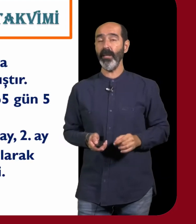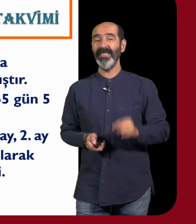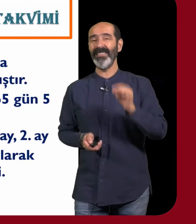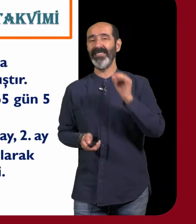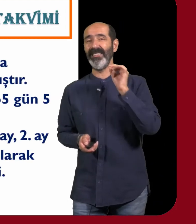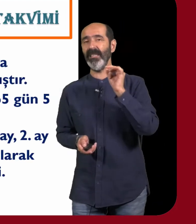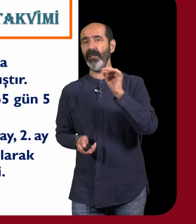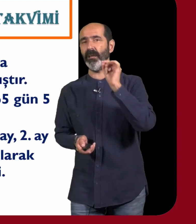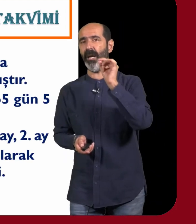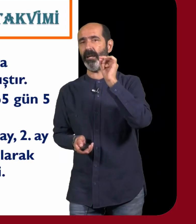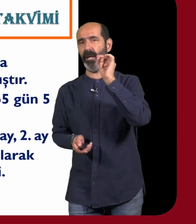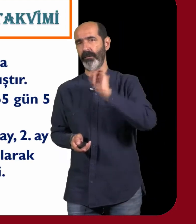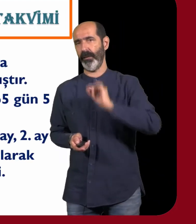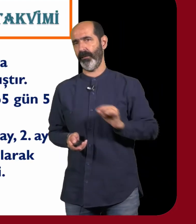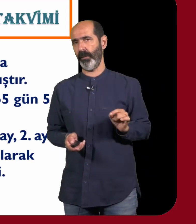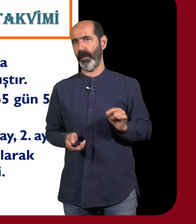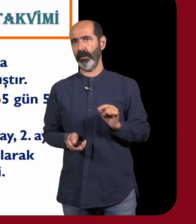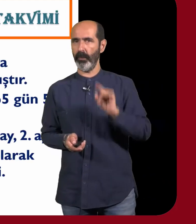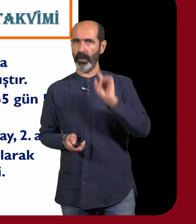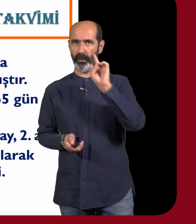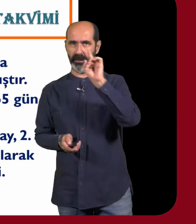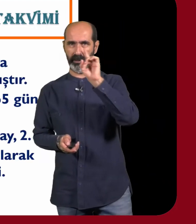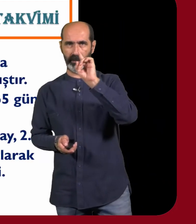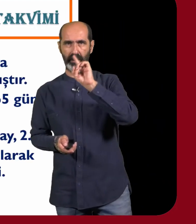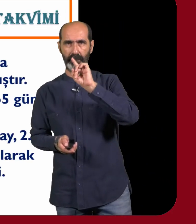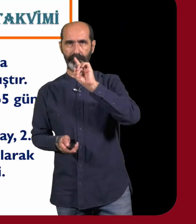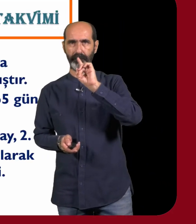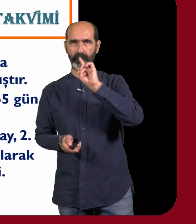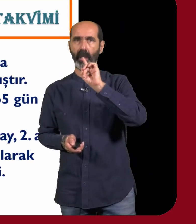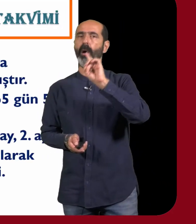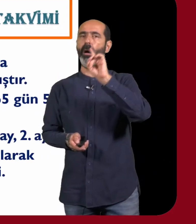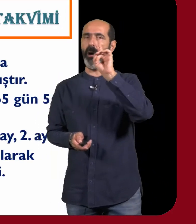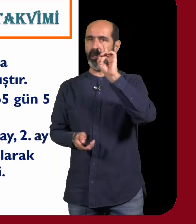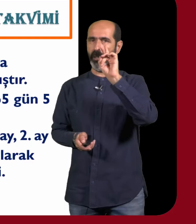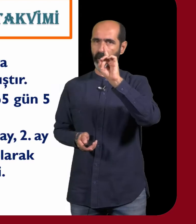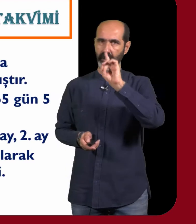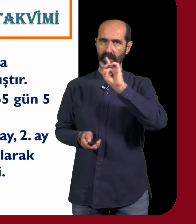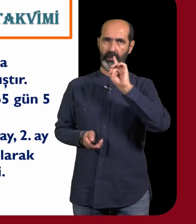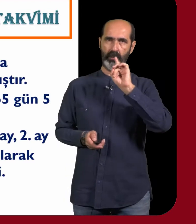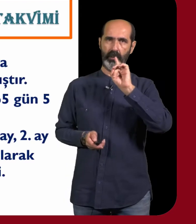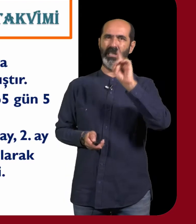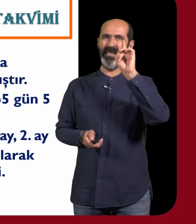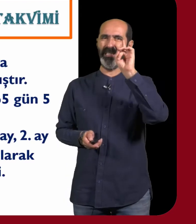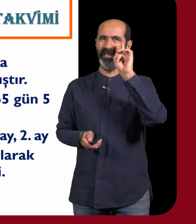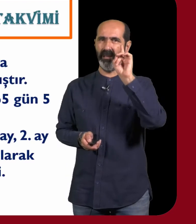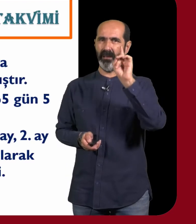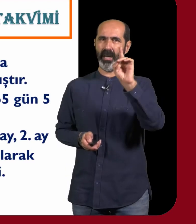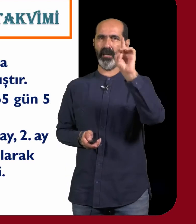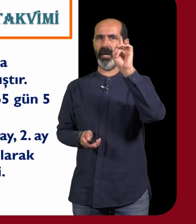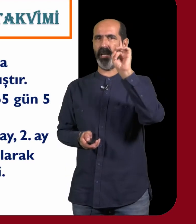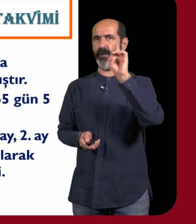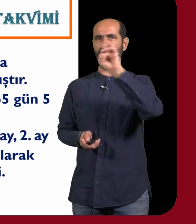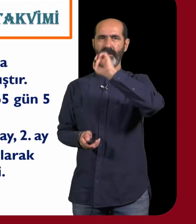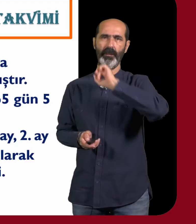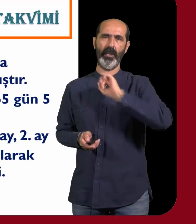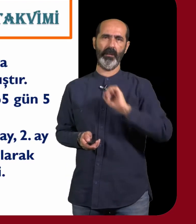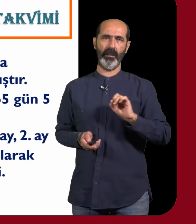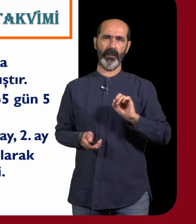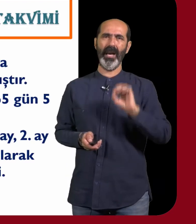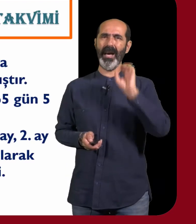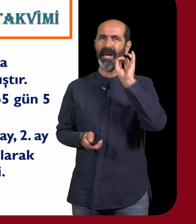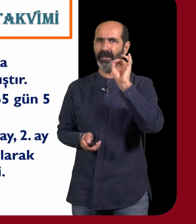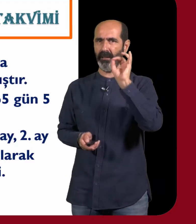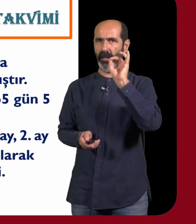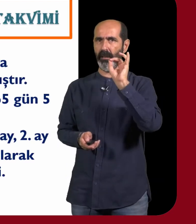takvime göre yıllar hayvan ismini alır Ama dikkat edelim aylar değil Yıllar hayvan